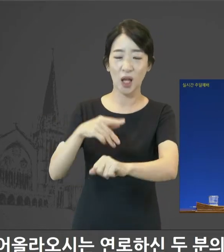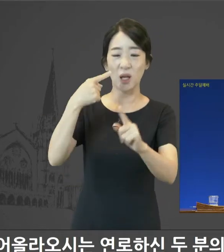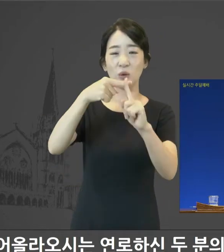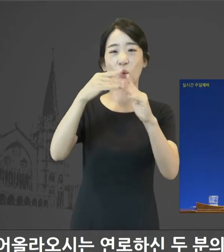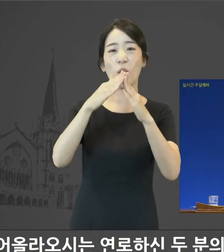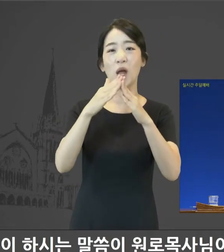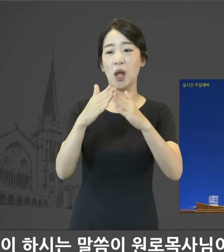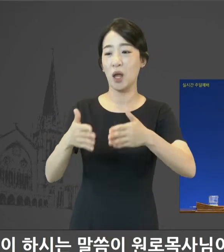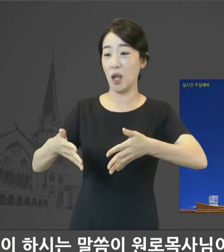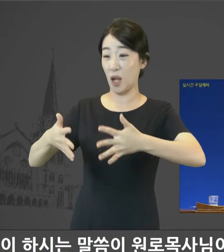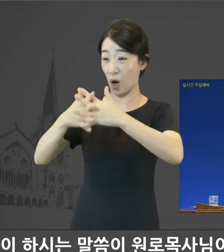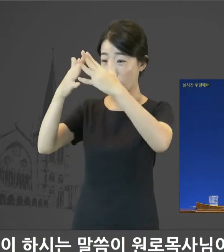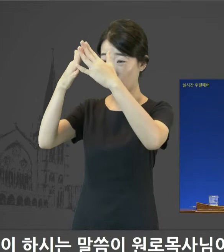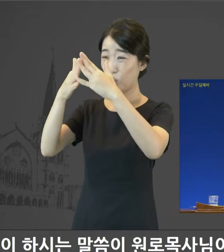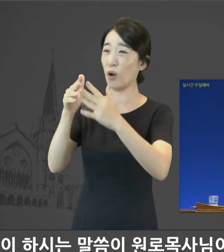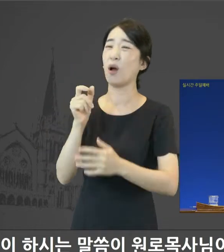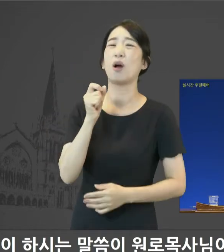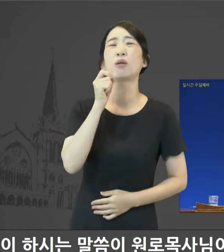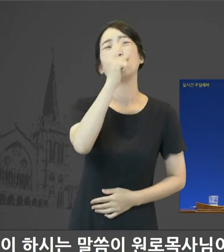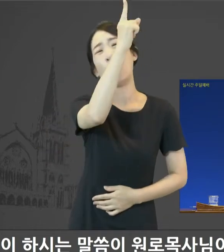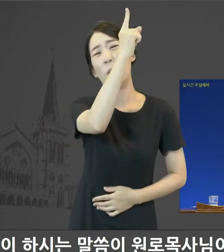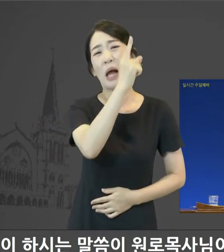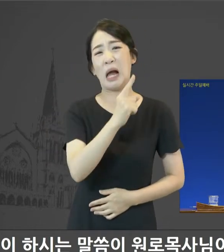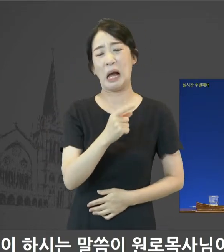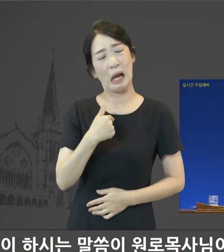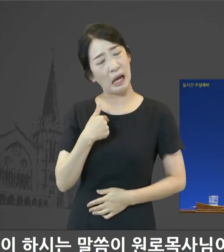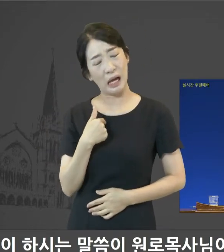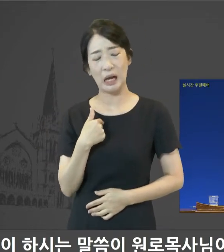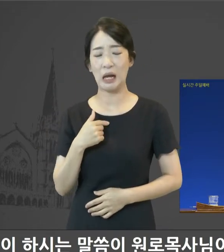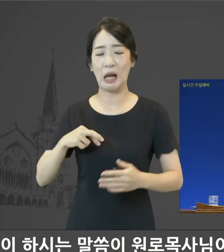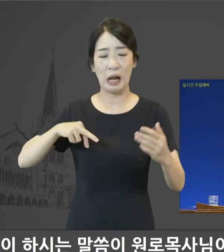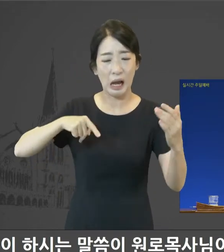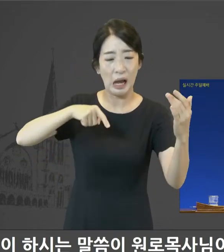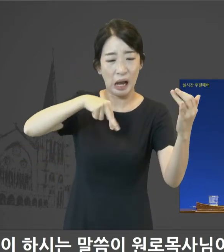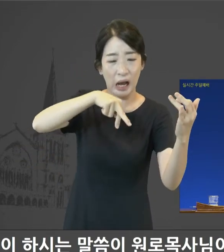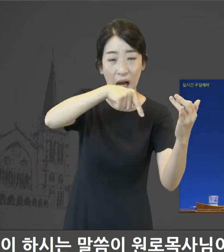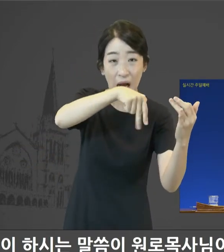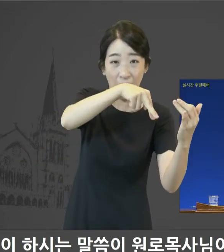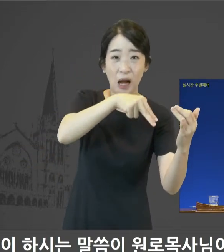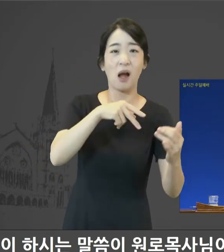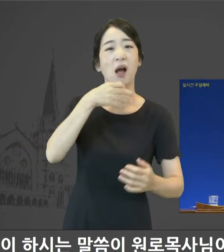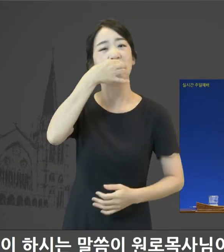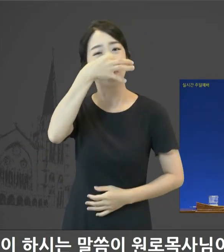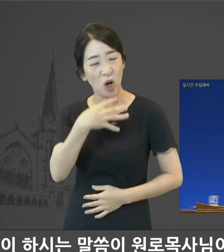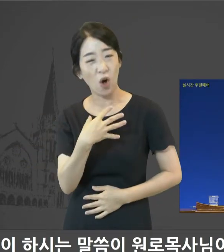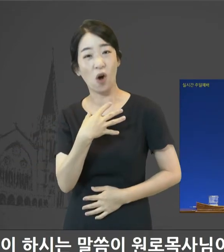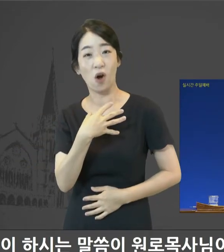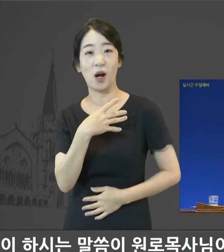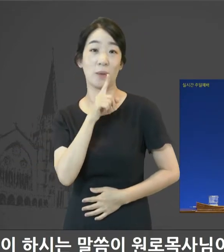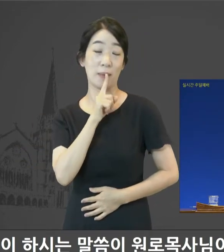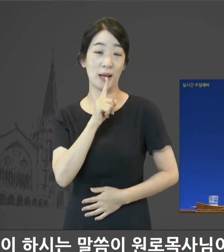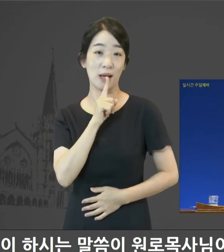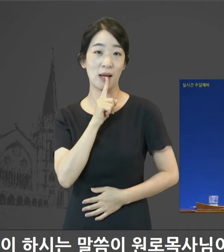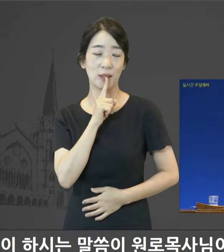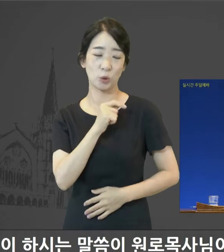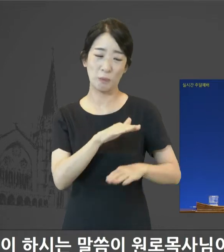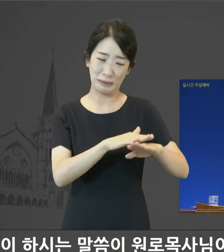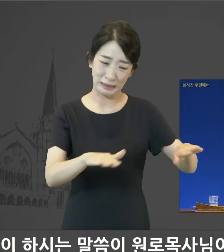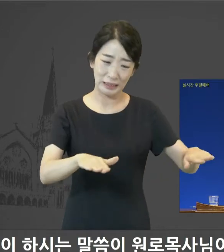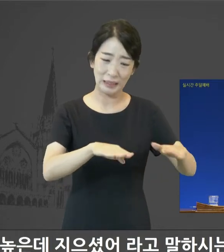데다 지으셨어. 좀 낮은 데다 지었으면 좋았을 텐데 이렇게 하시는 말씀을